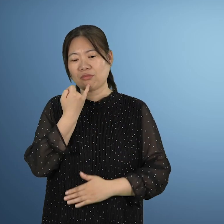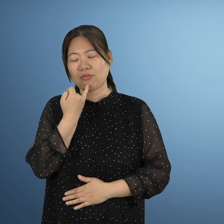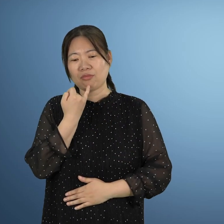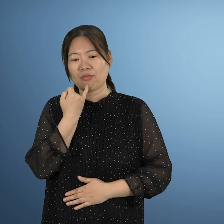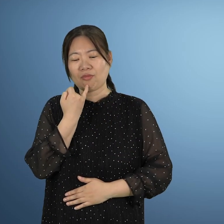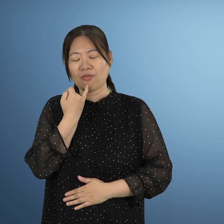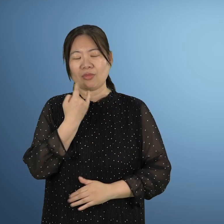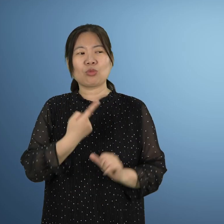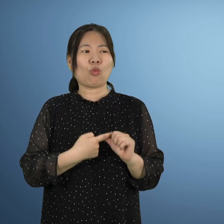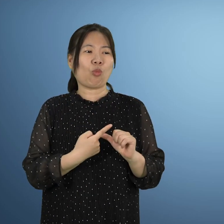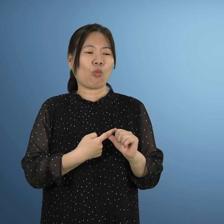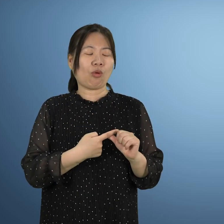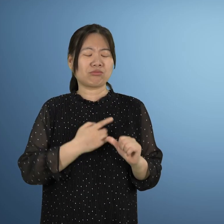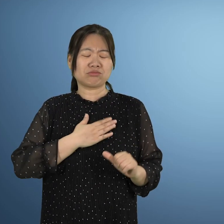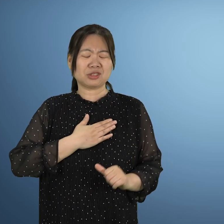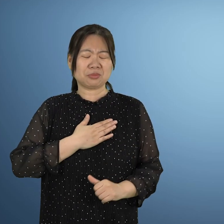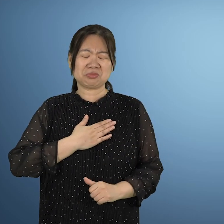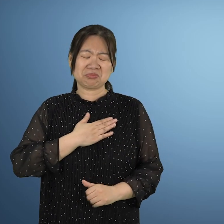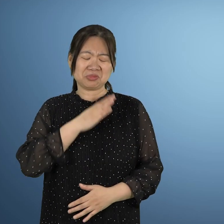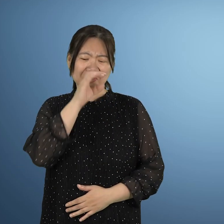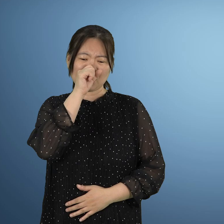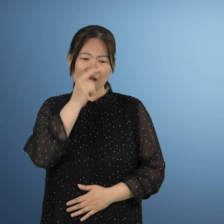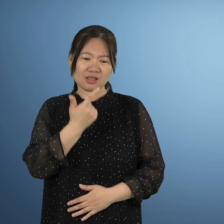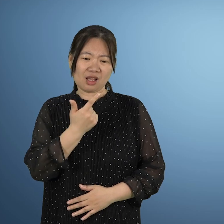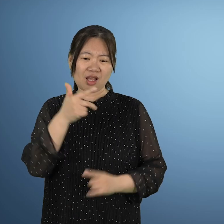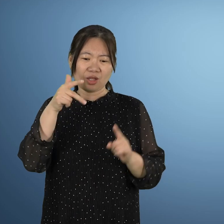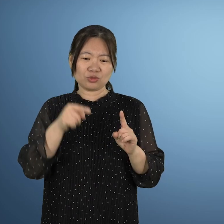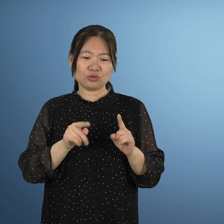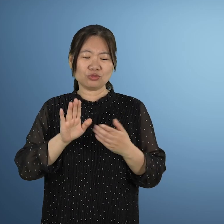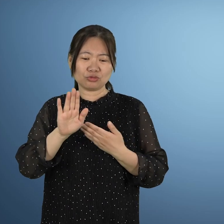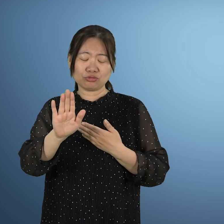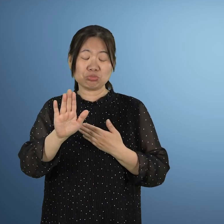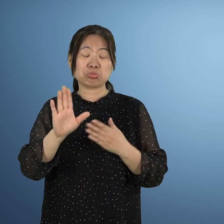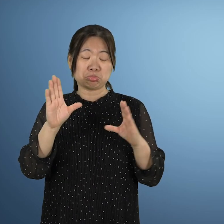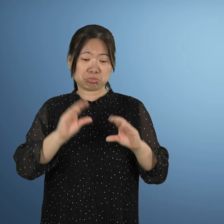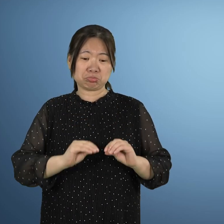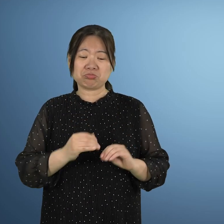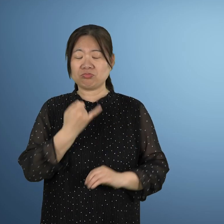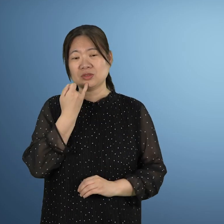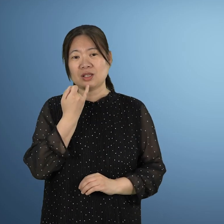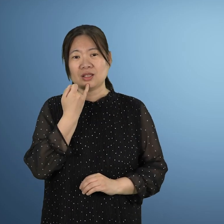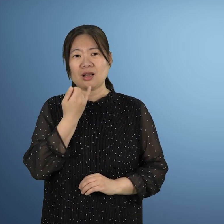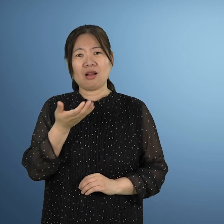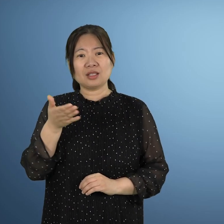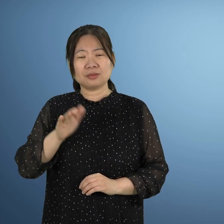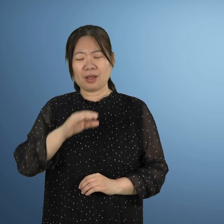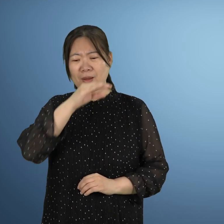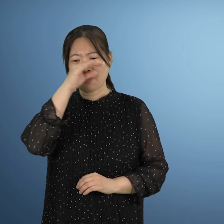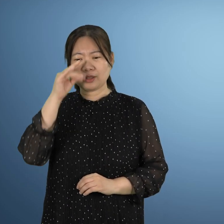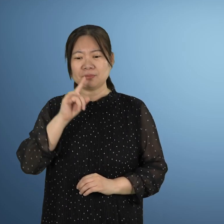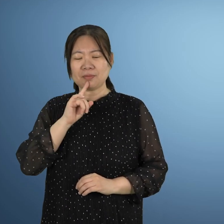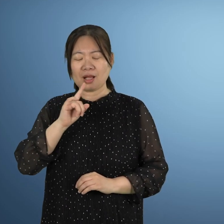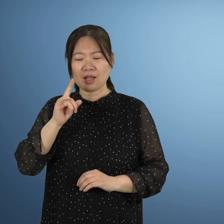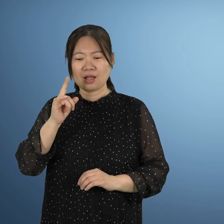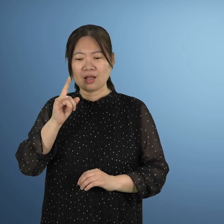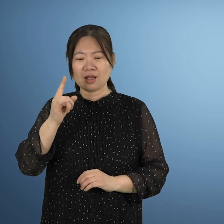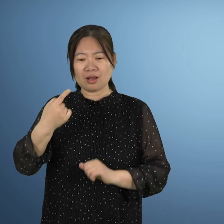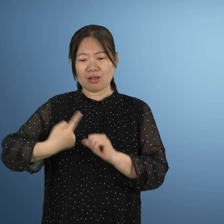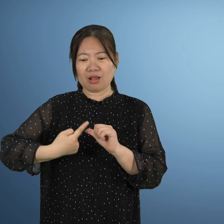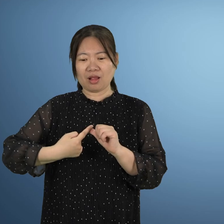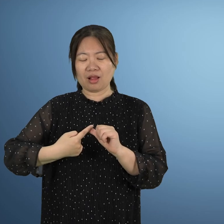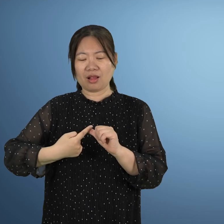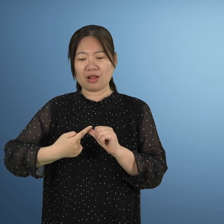먹고 기분이 찝찝하면 일주일이면 털어지는데 바른 말을 듣고